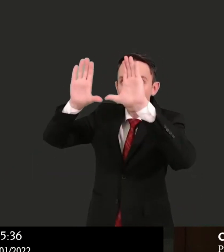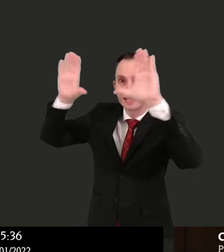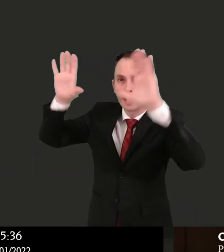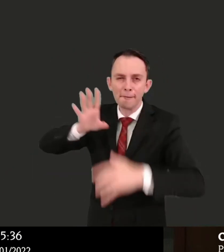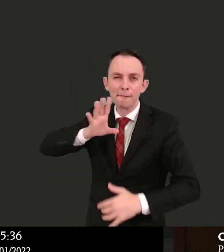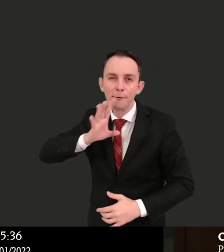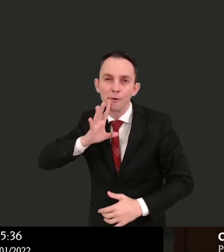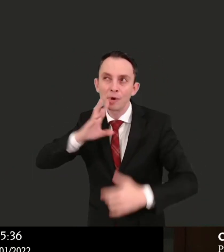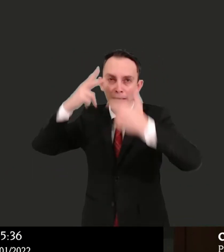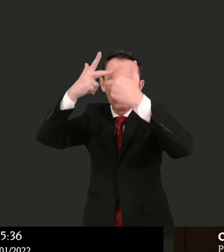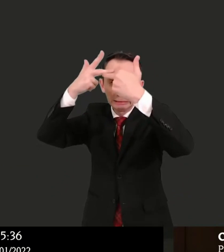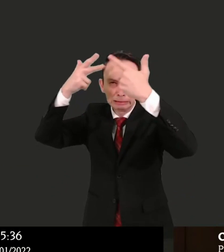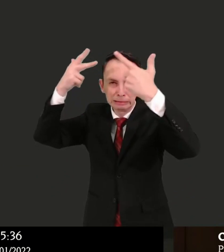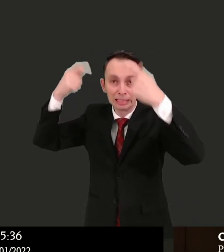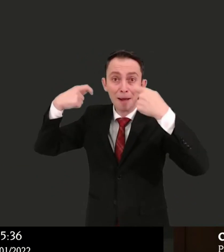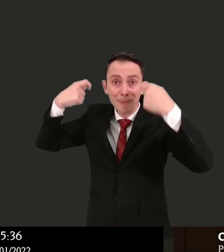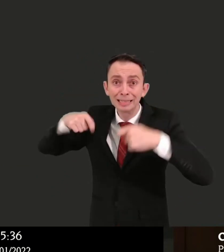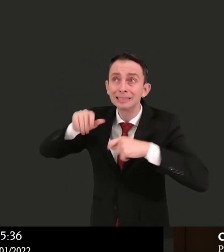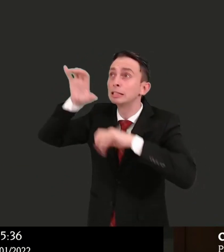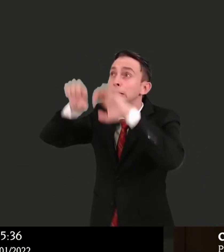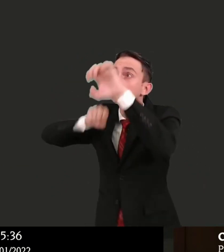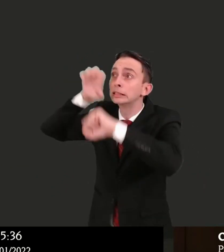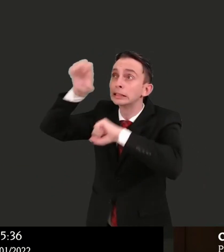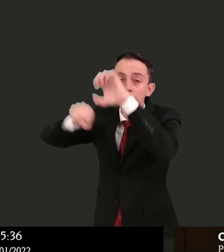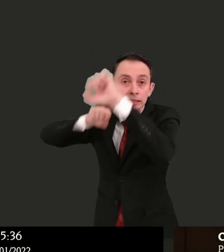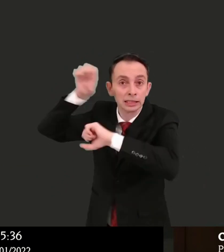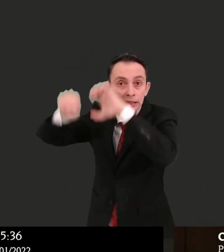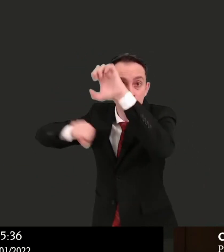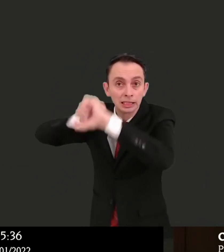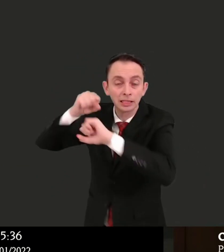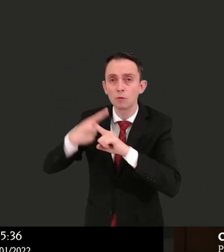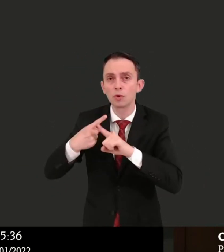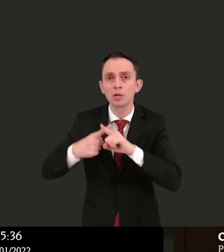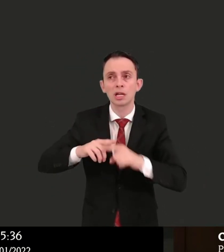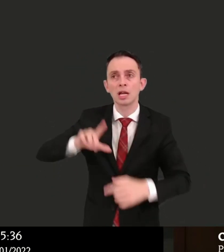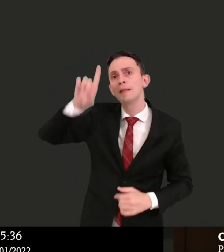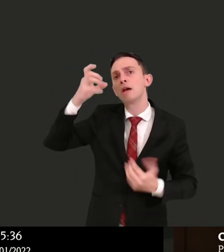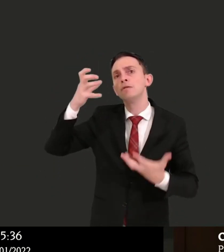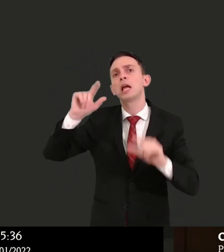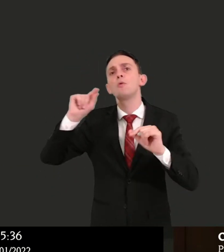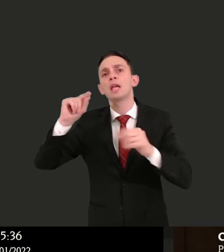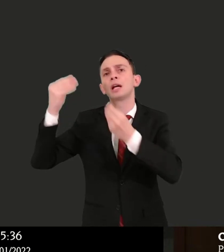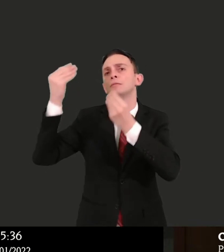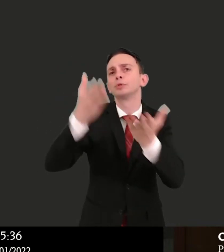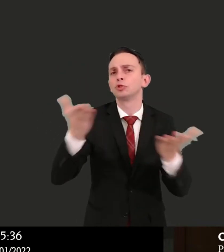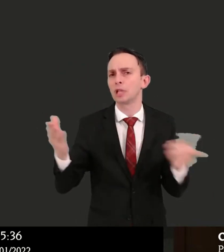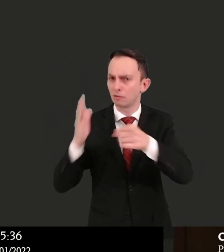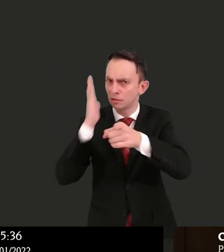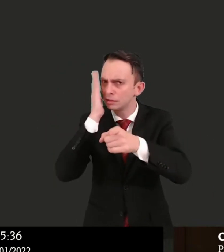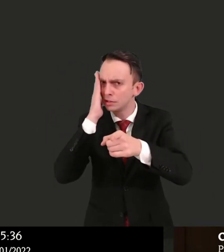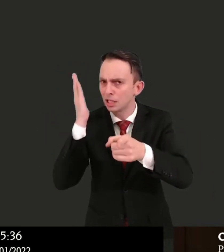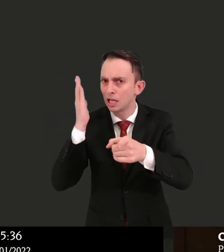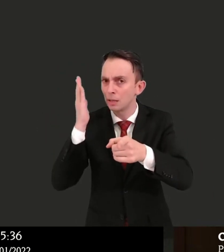Afinal, eu devo saber o que Deus quer de mim, o que Deus espera de mim, até onde Ele espera que eu